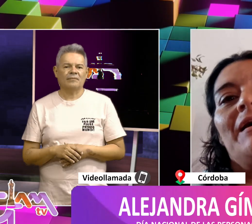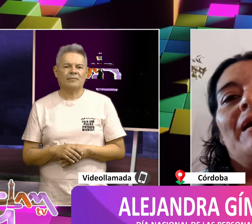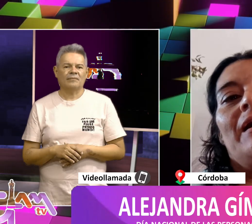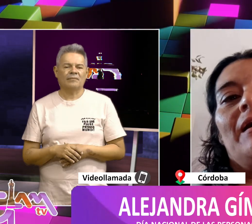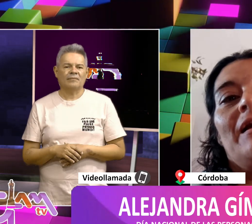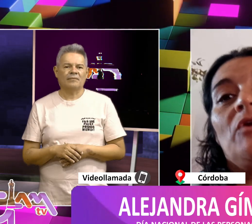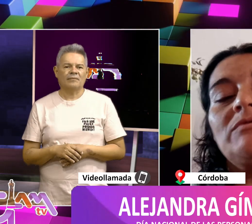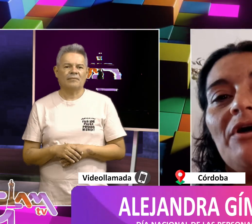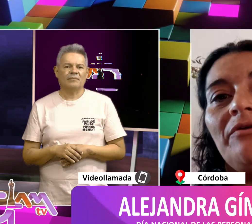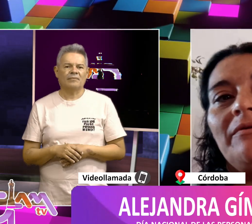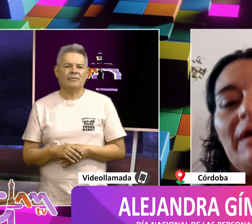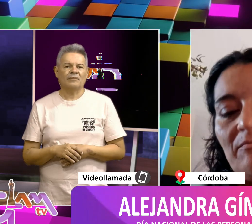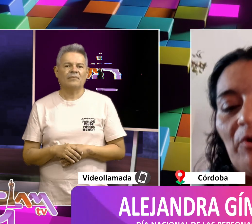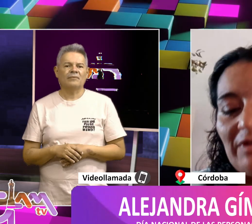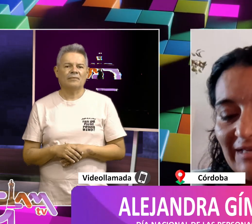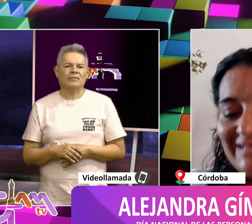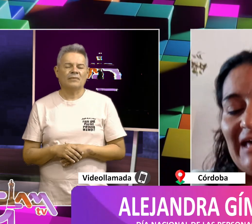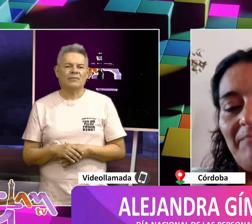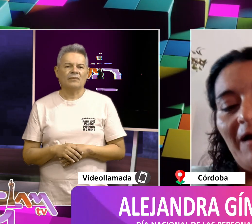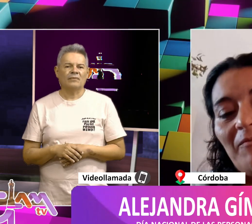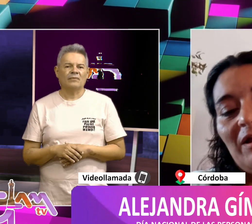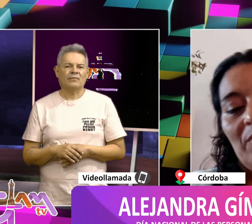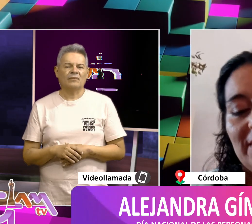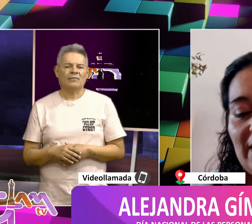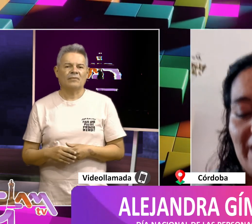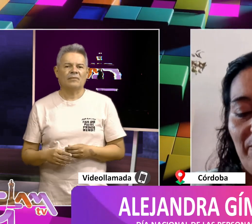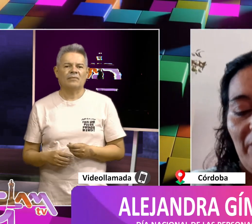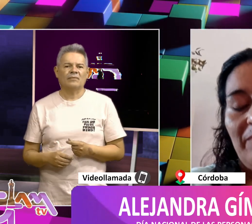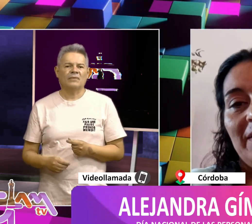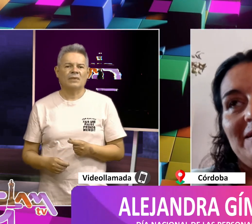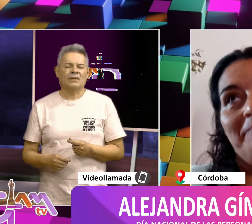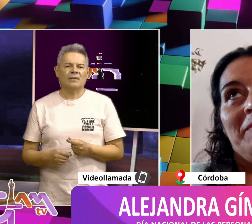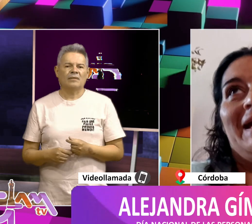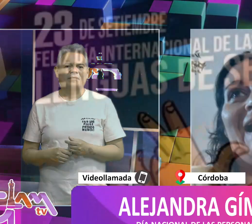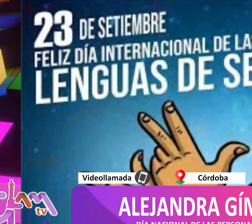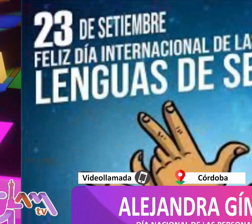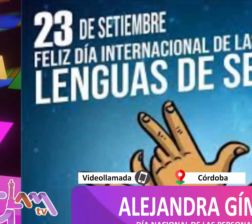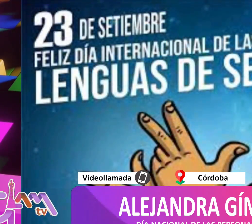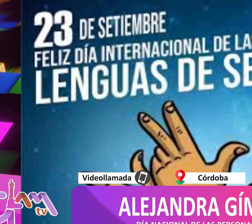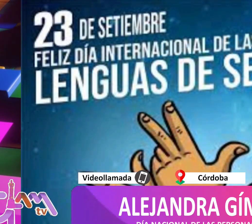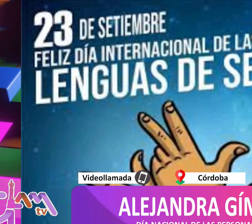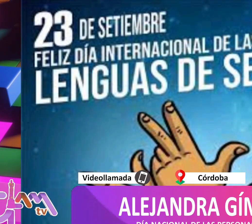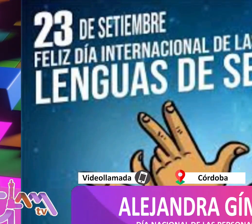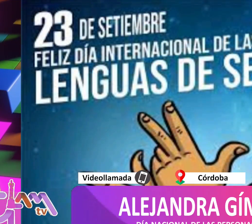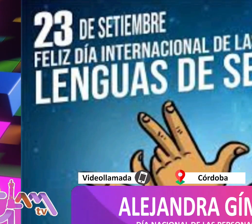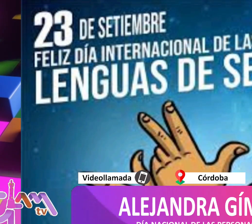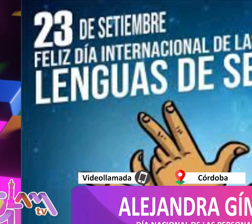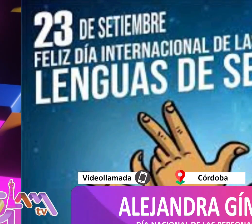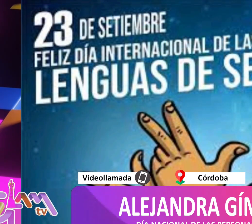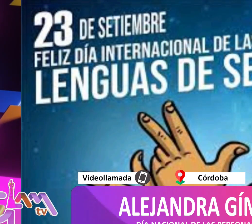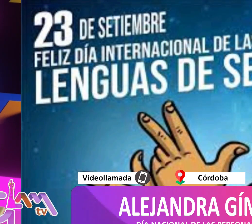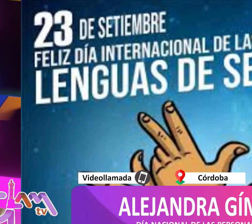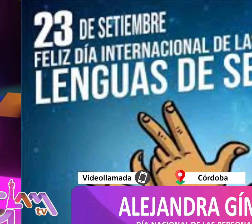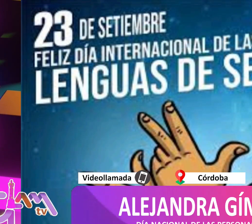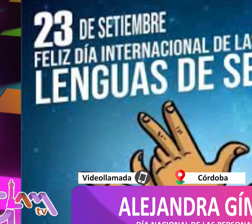importante la inclusión, es importante que sepamos lengua de señas, pero ¿qué pasa? Hasta que no nos toca, no nos